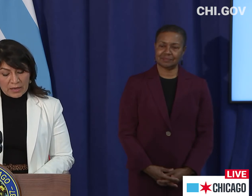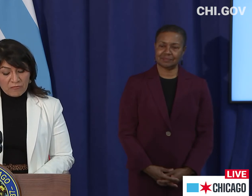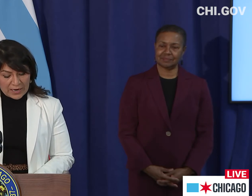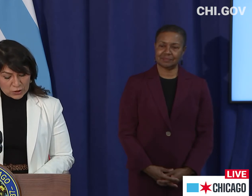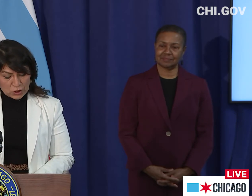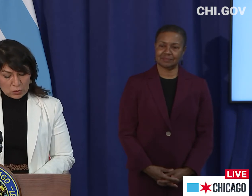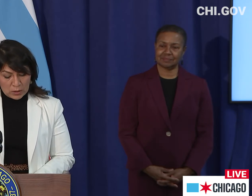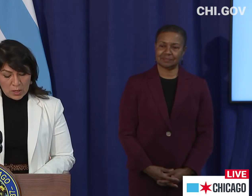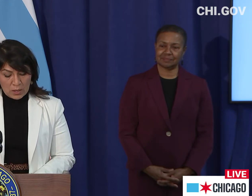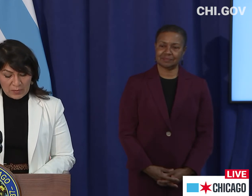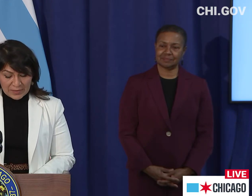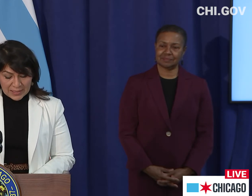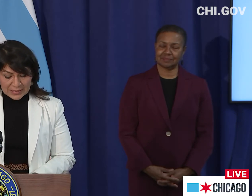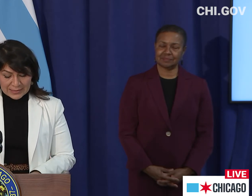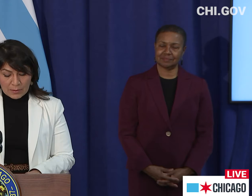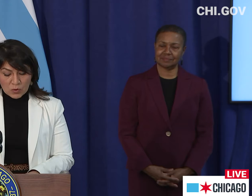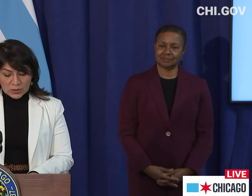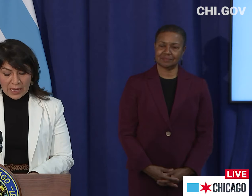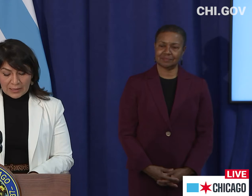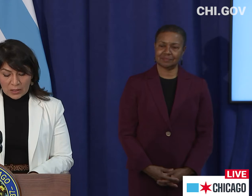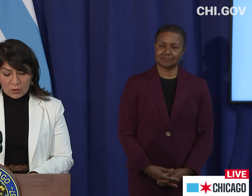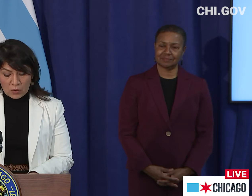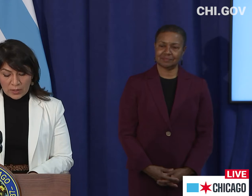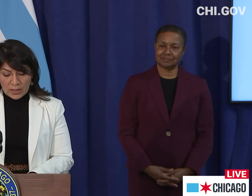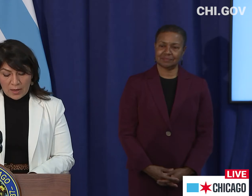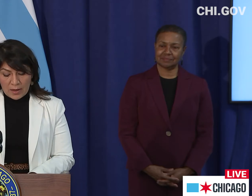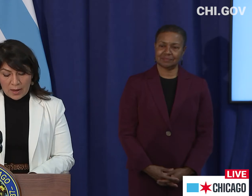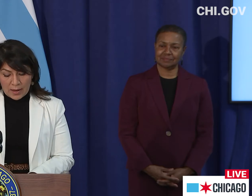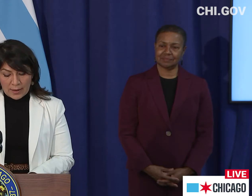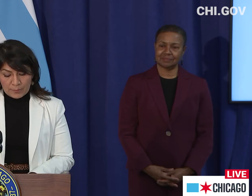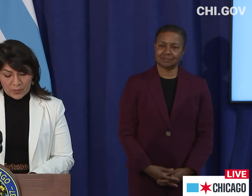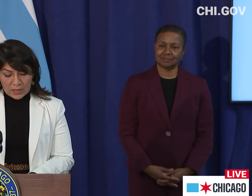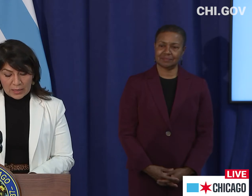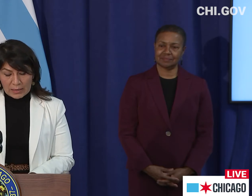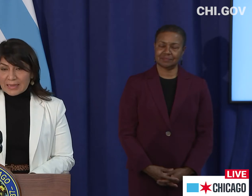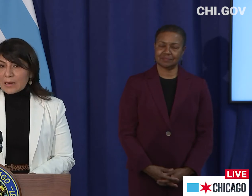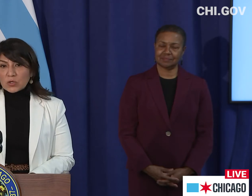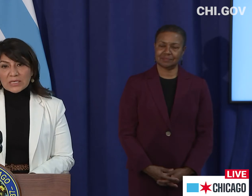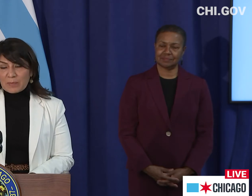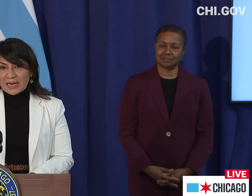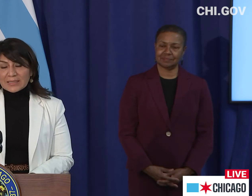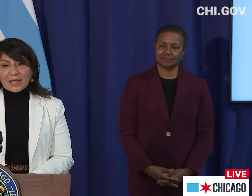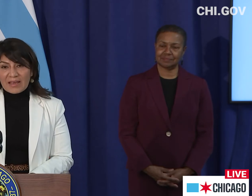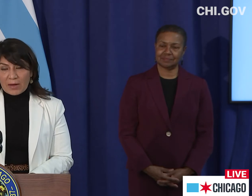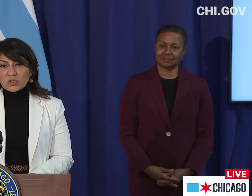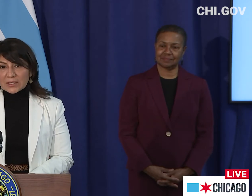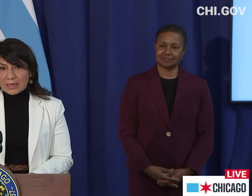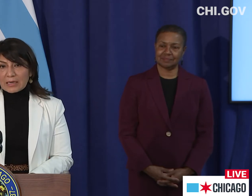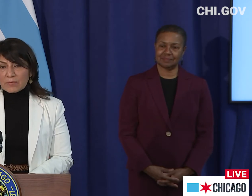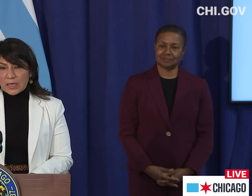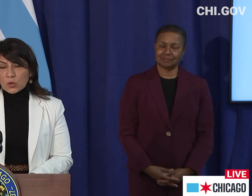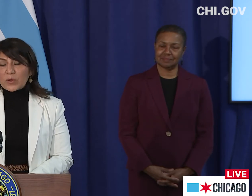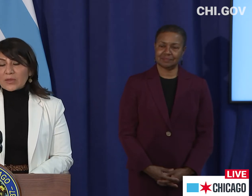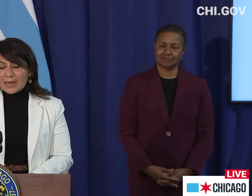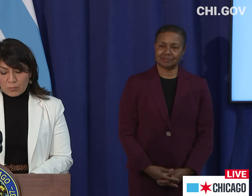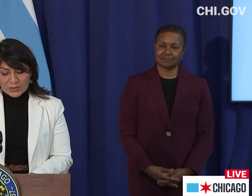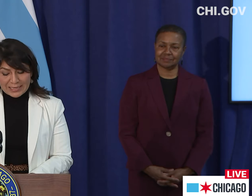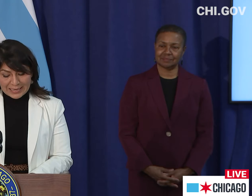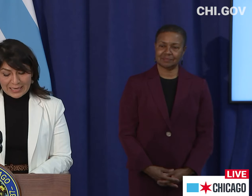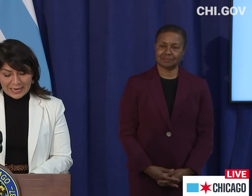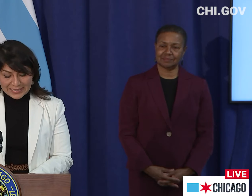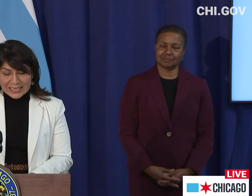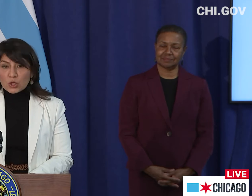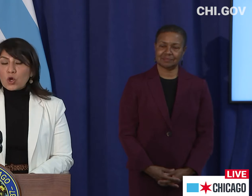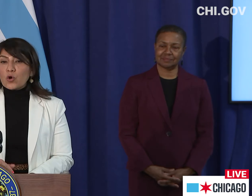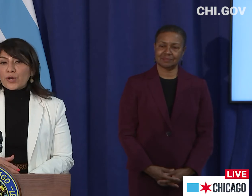ninguna infracción. Mientras estamos aquí hoy, tenemos esperanza de que vamos a seguir abriendo, pero tenemos